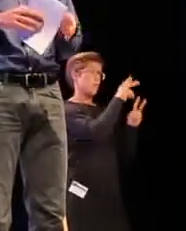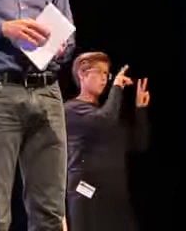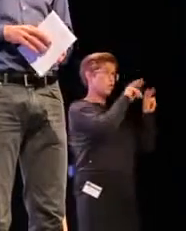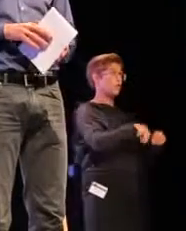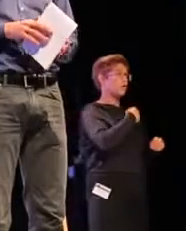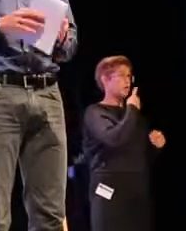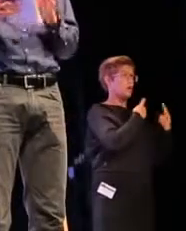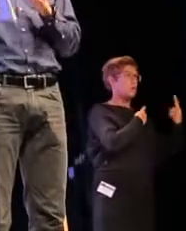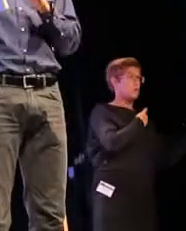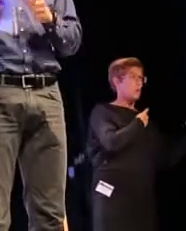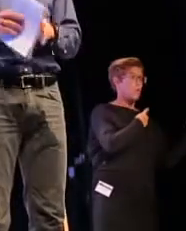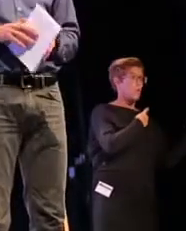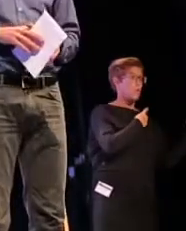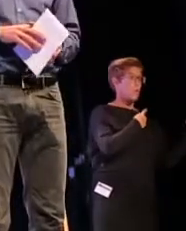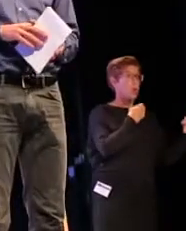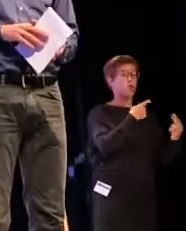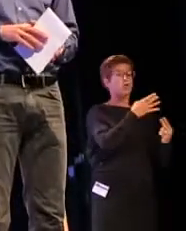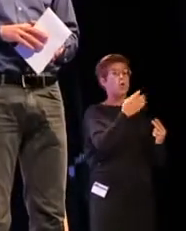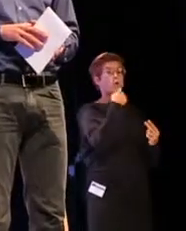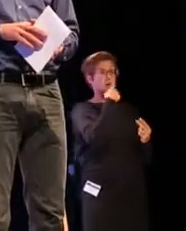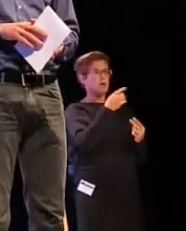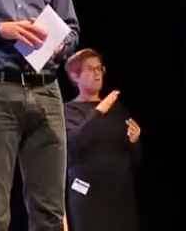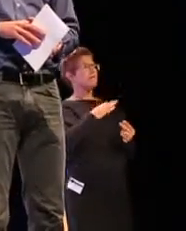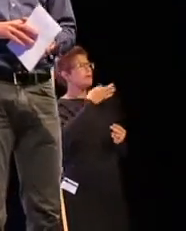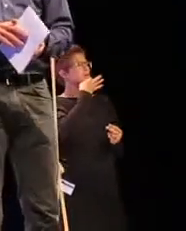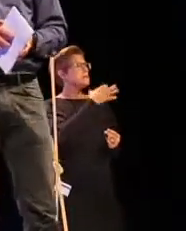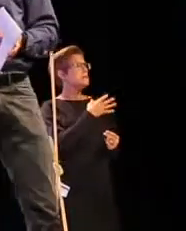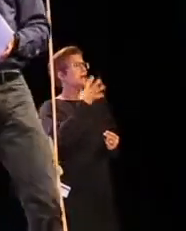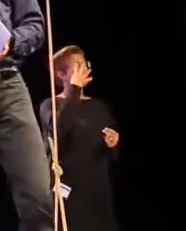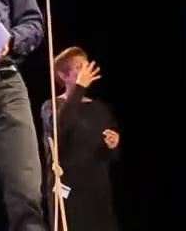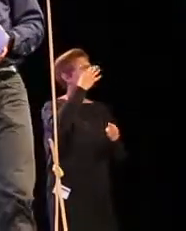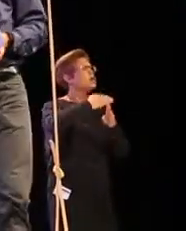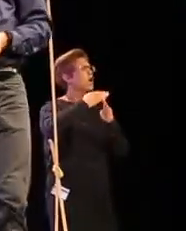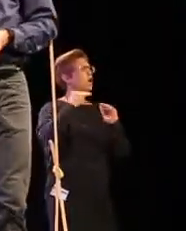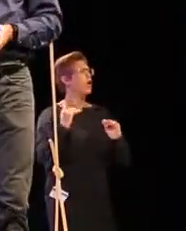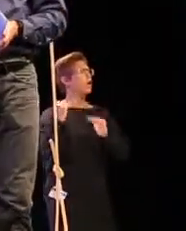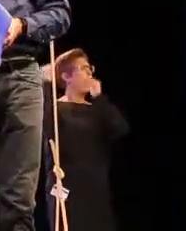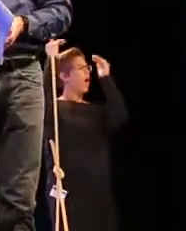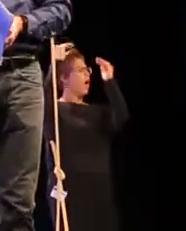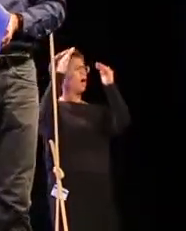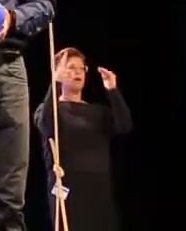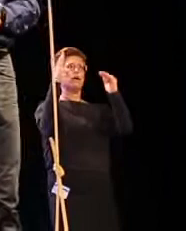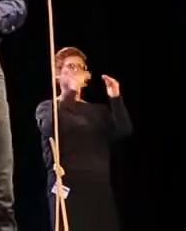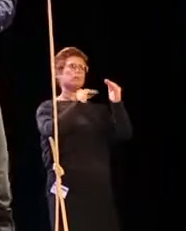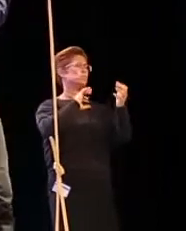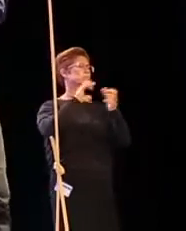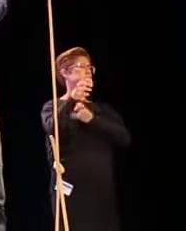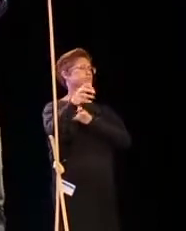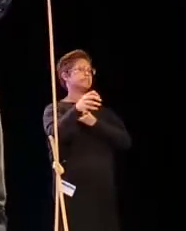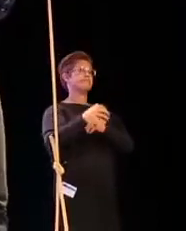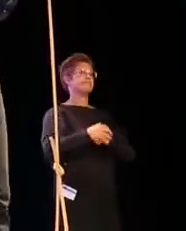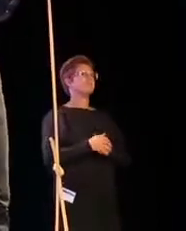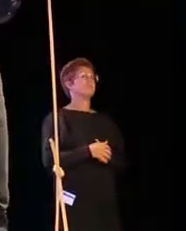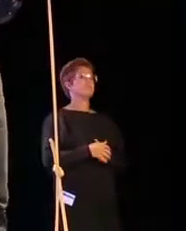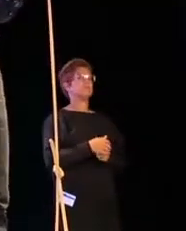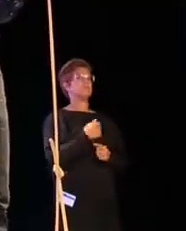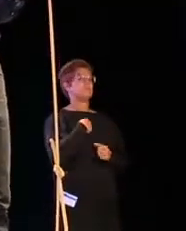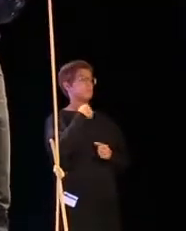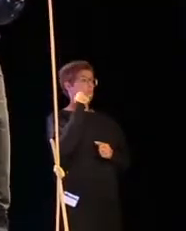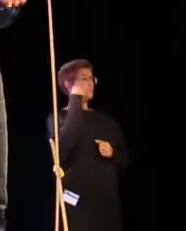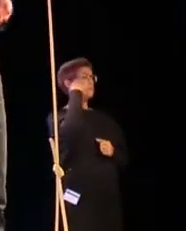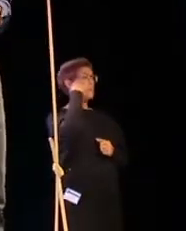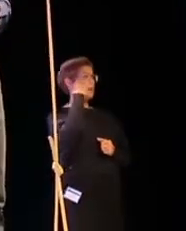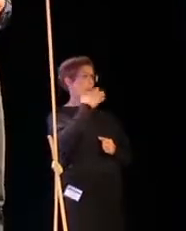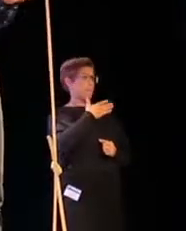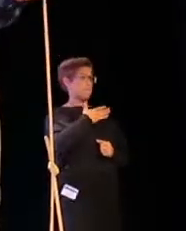4 graders uppvärmning i slutet av detta århundrade. Och jag tänker ibland på det med slutet av detta århundrade att min 15-åriga